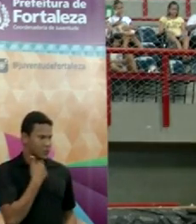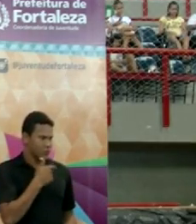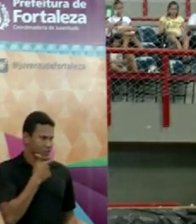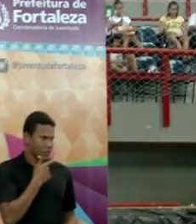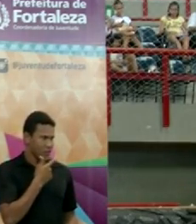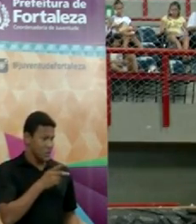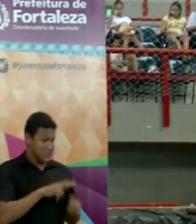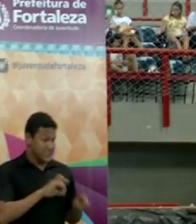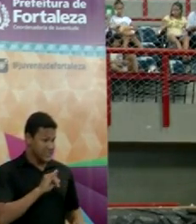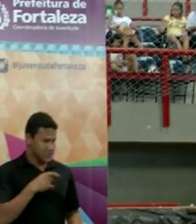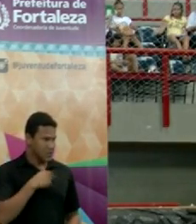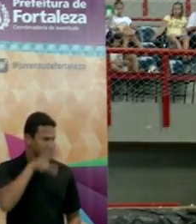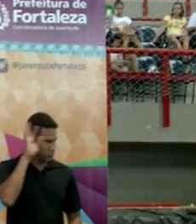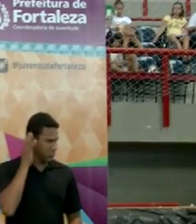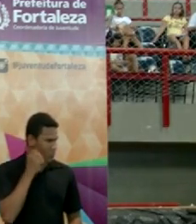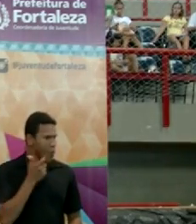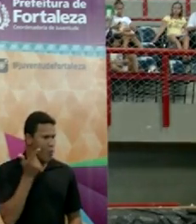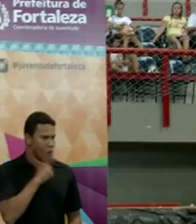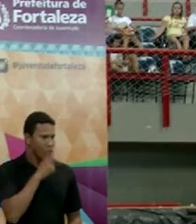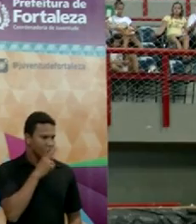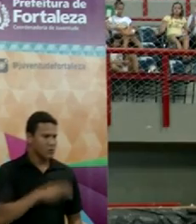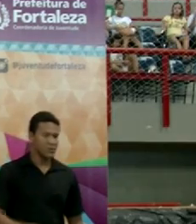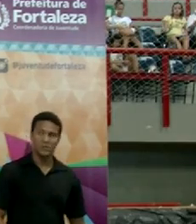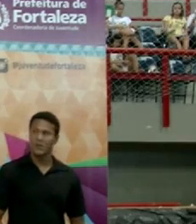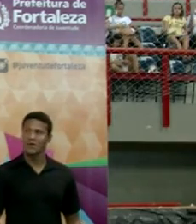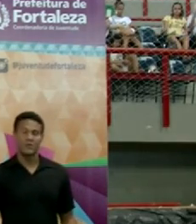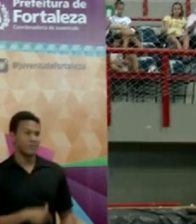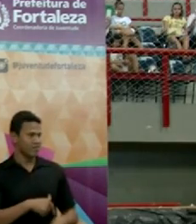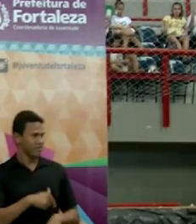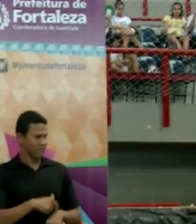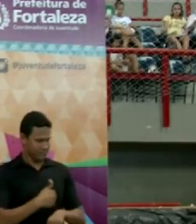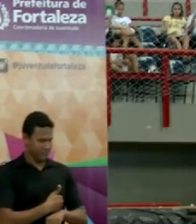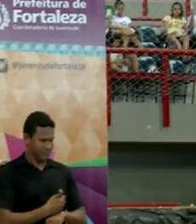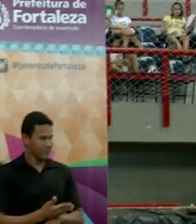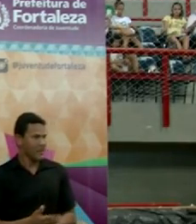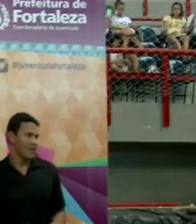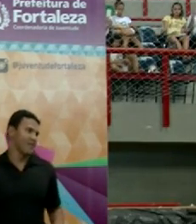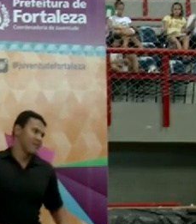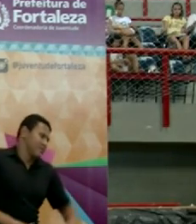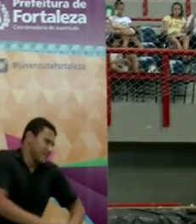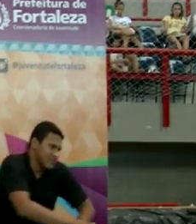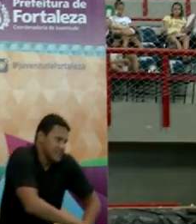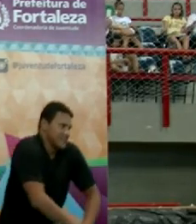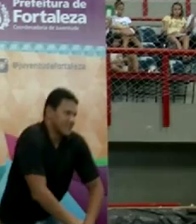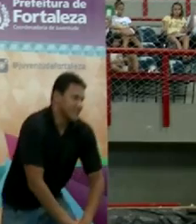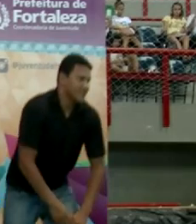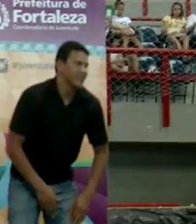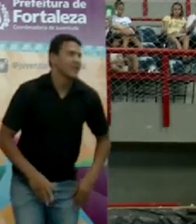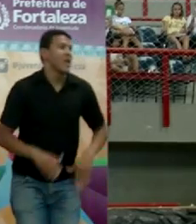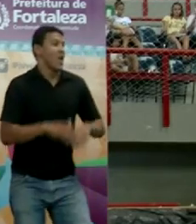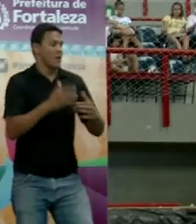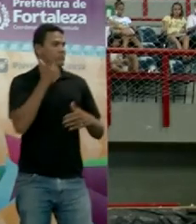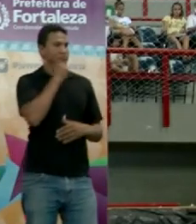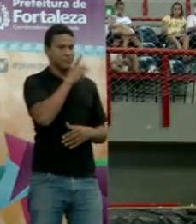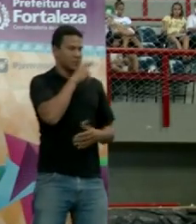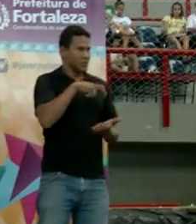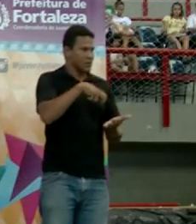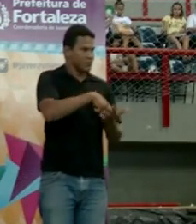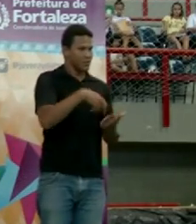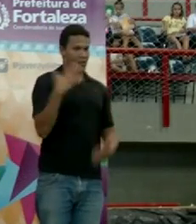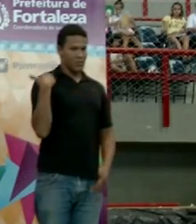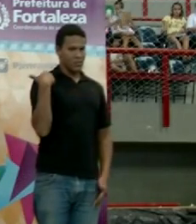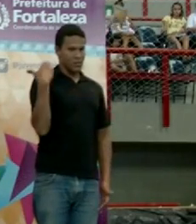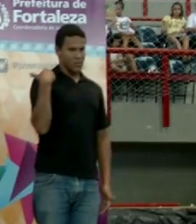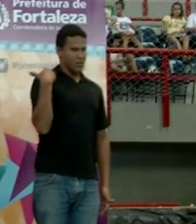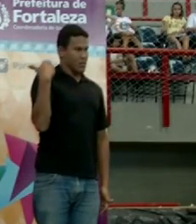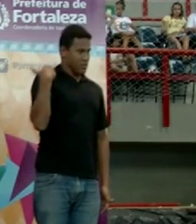Roberto ficou suficientemente de joelho, aí ele se levanta, tá certo? Toca 3 vezes, ele